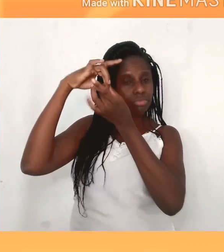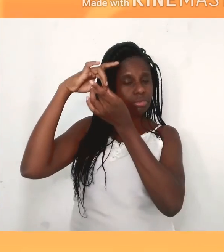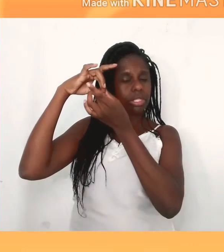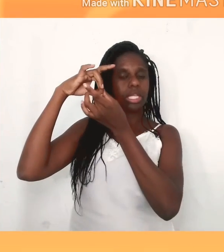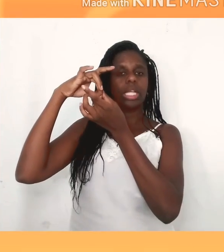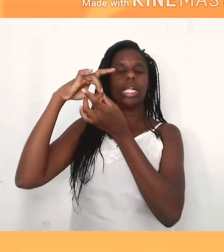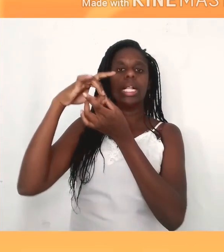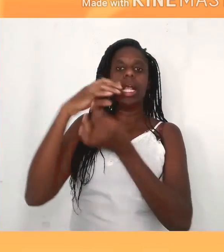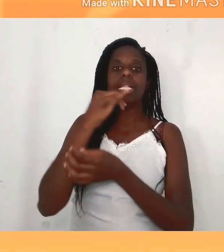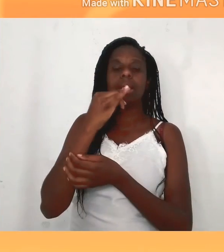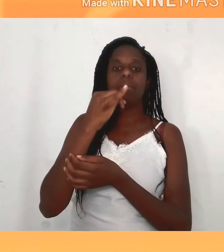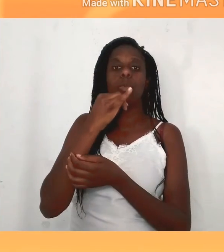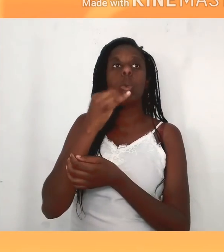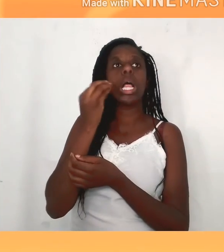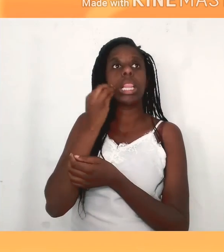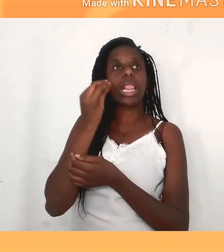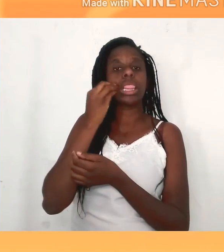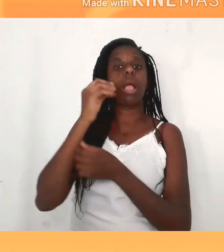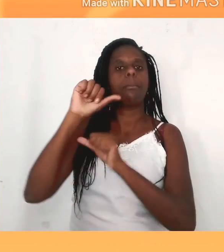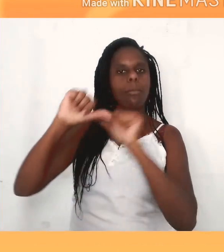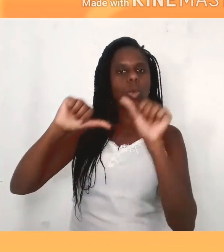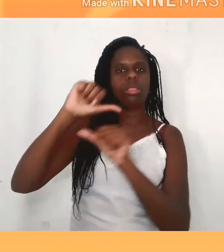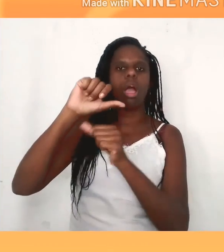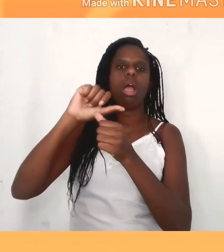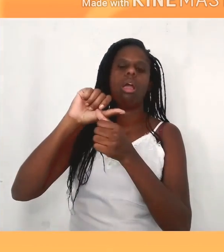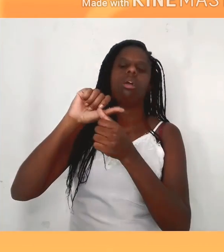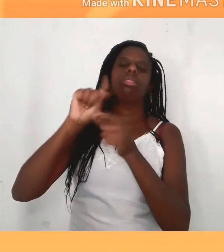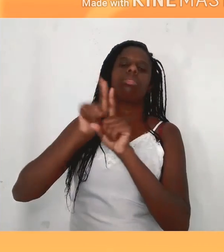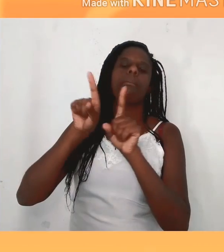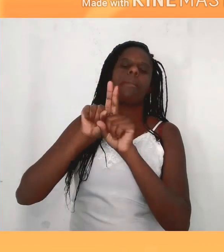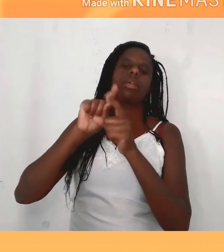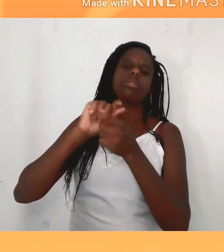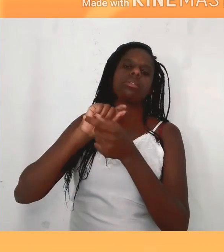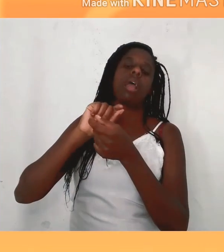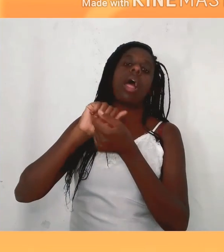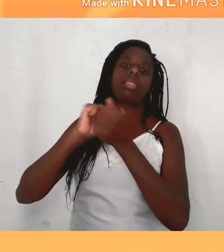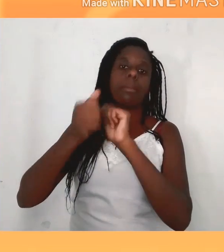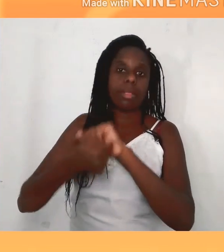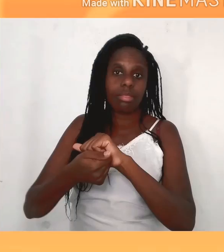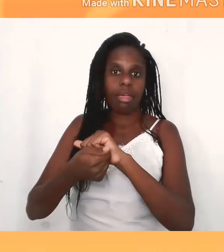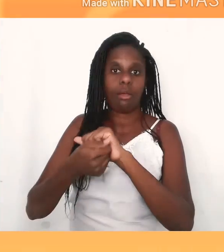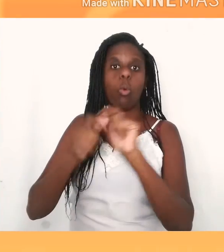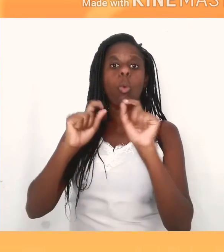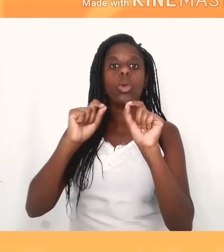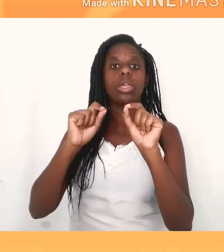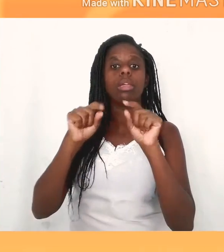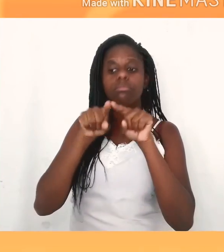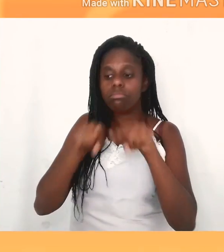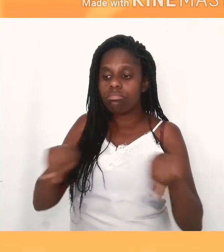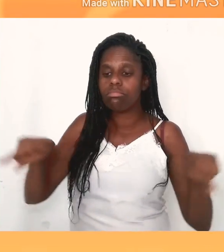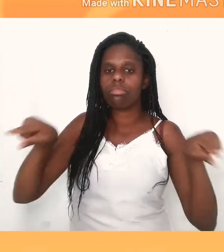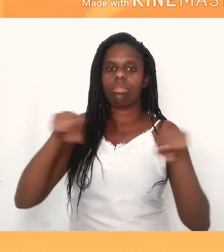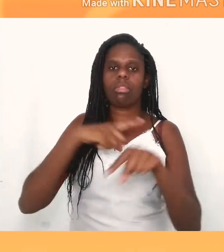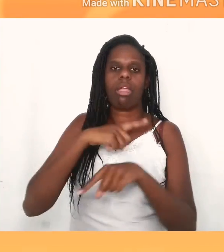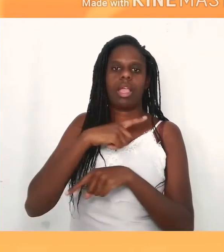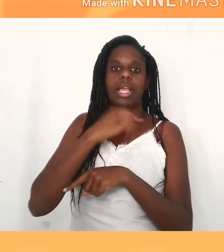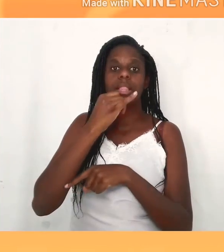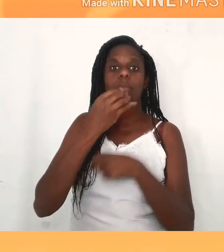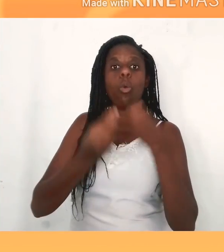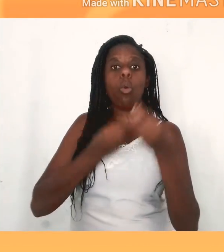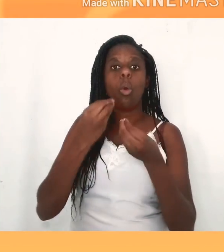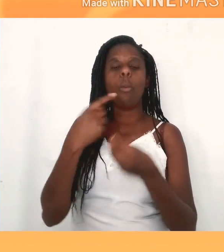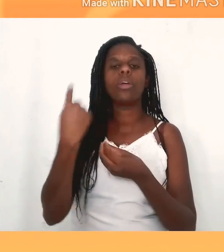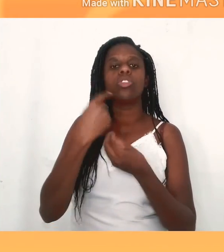mente mudar e se adaptar às mudanças em volta dela. Agora, é como a